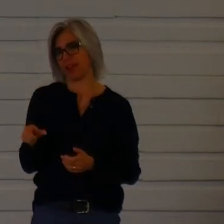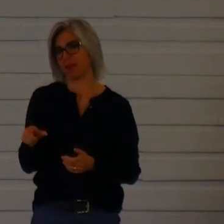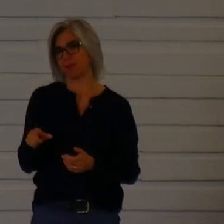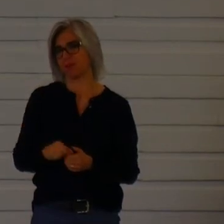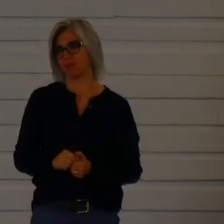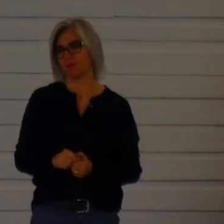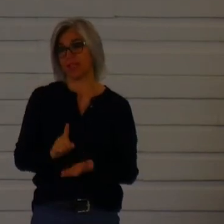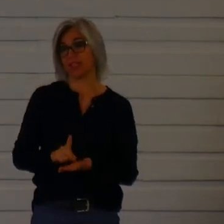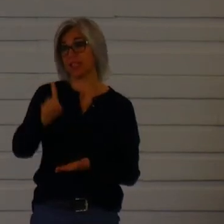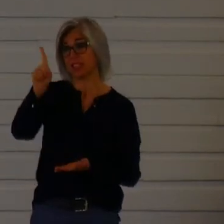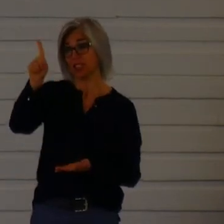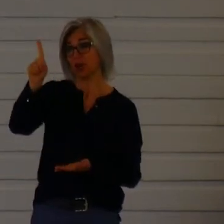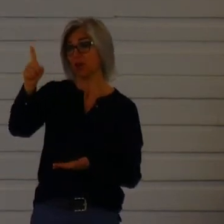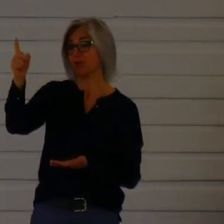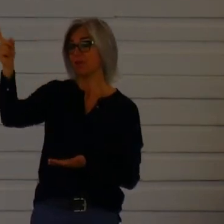Abacuc.